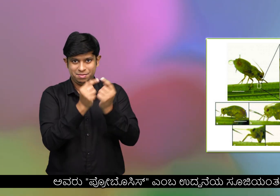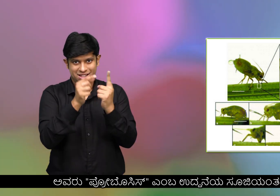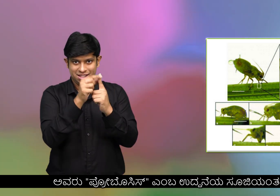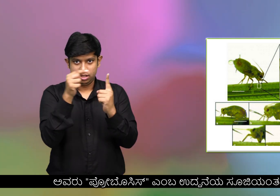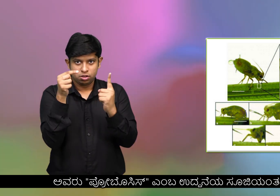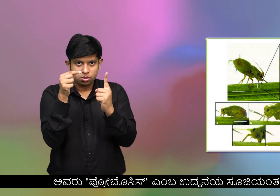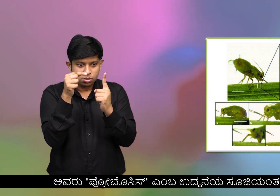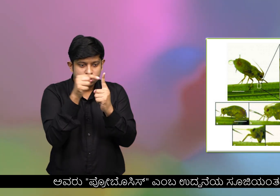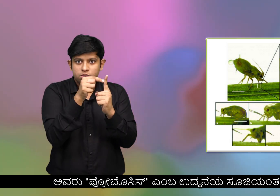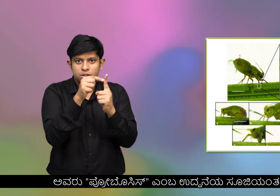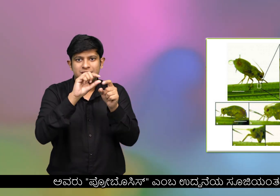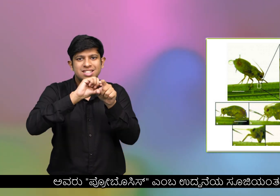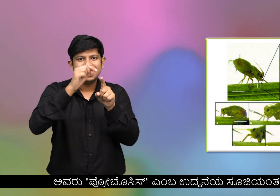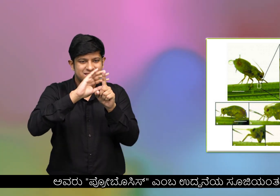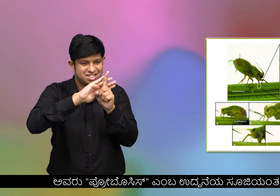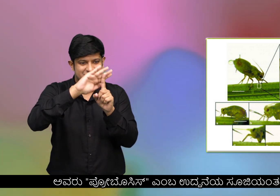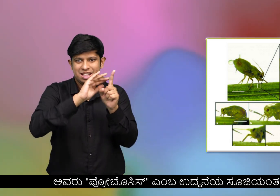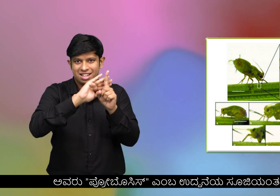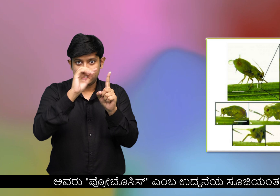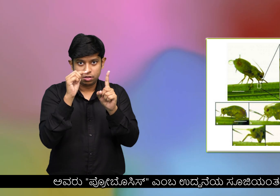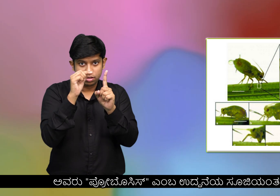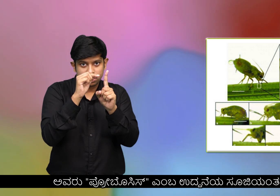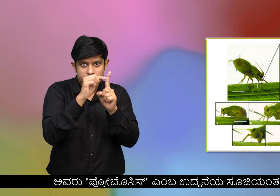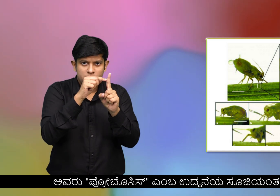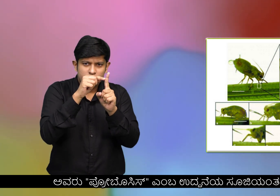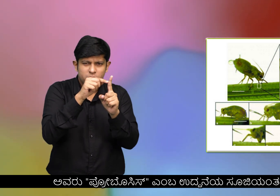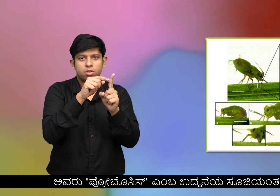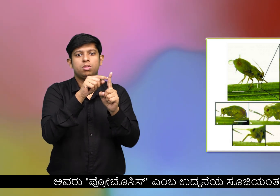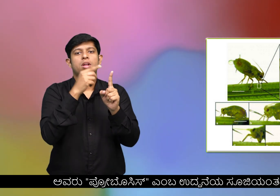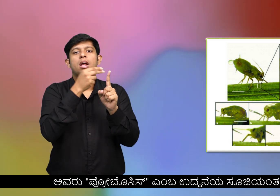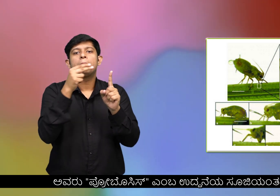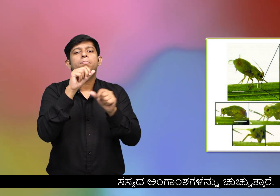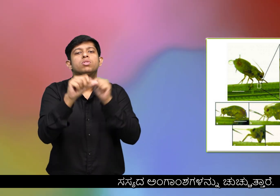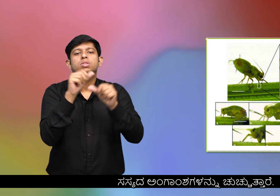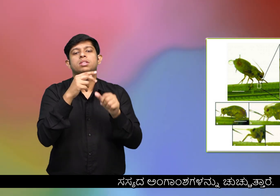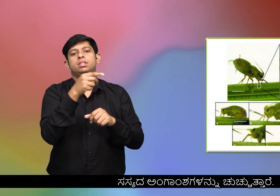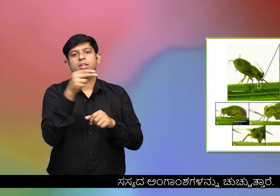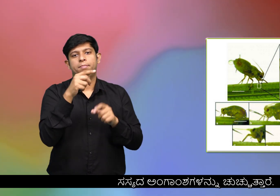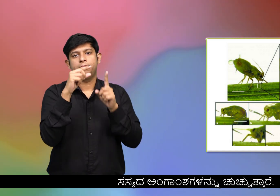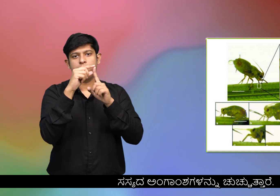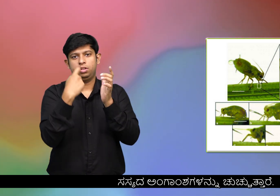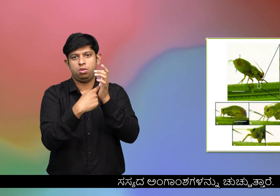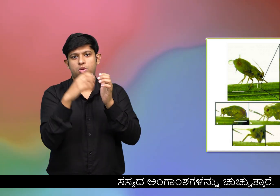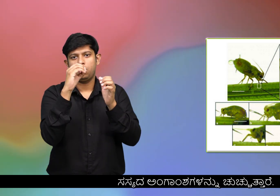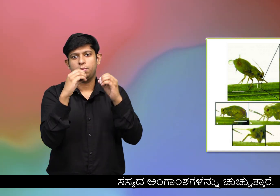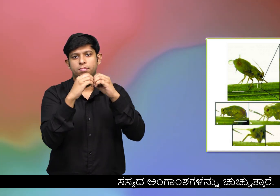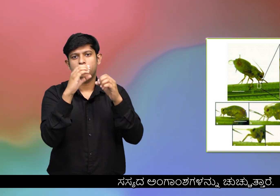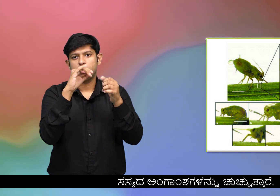ಅವರು ಪ್ರೋಬೋಸಿಸ್ ಎಂಬ ಉದ್ದನೆಯ ಸೂಜಿಯಂತಹ ಅಂಗದಿಂದ ಸಸ್ಯದ ಅಂಗಾಂಶಗಳನ್ನು ಚುಚ್ಚುತ್ತಾರೆ.